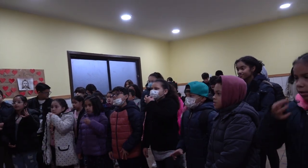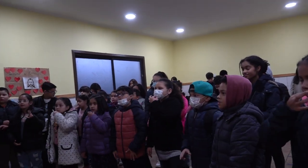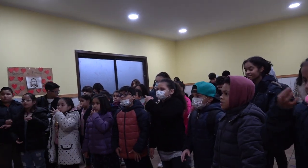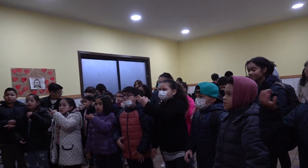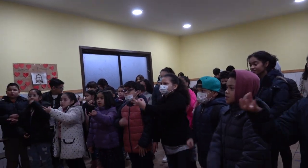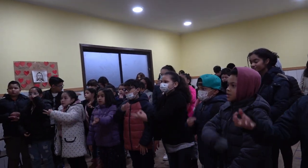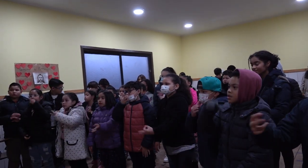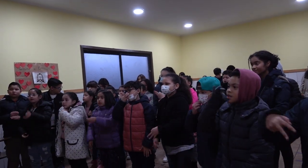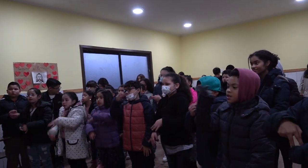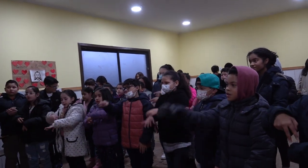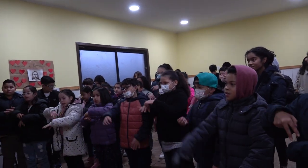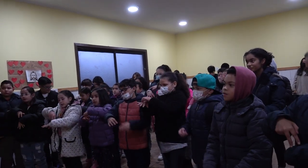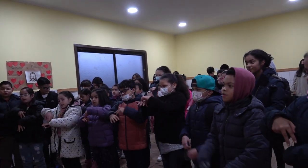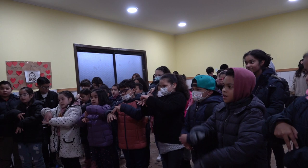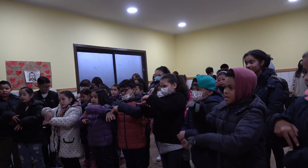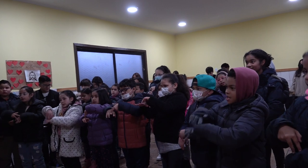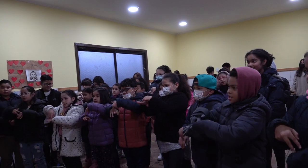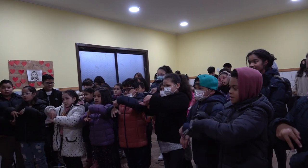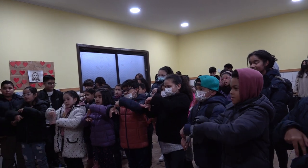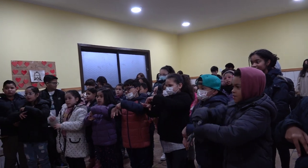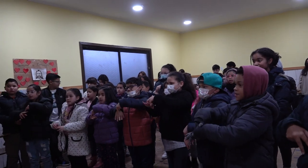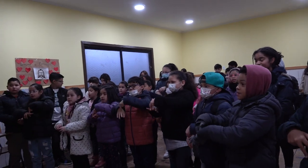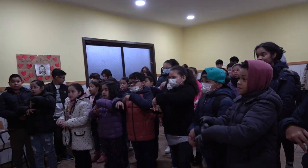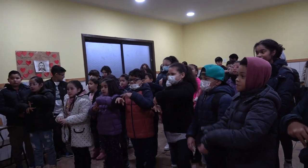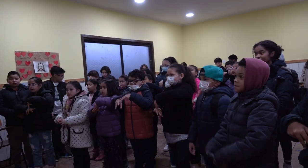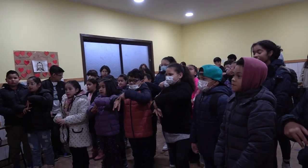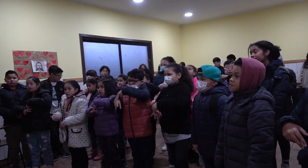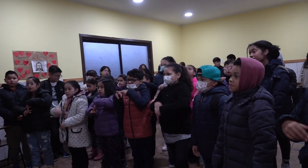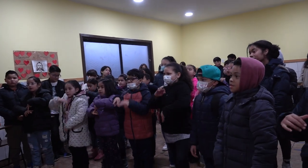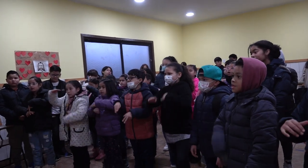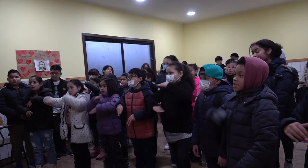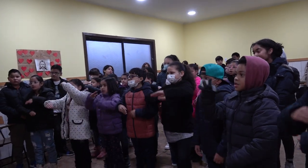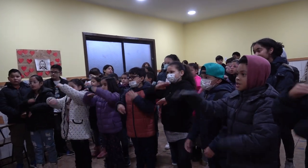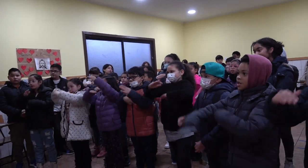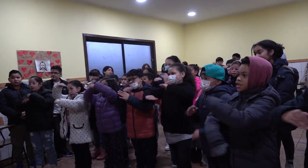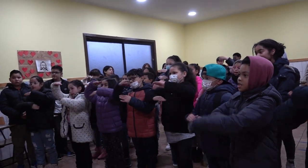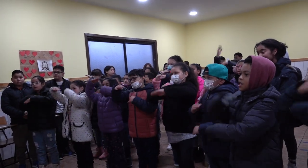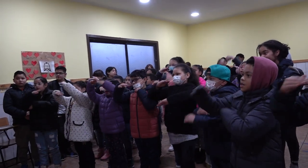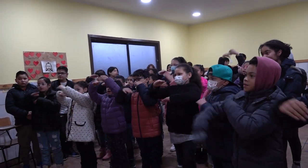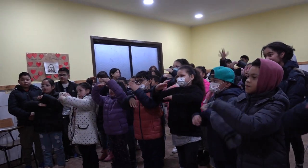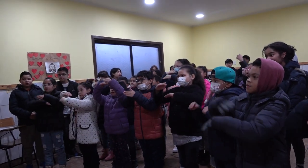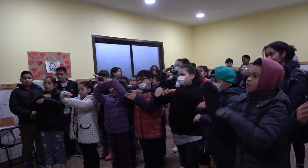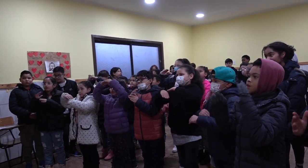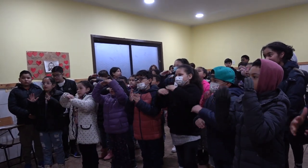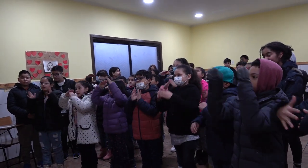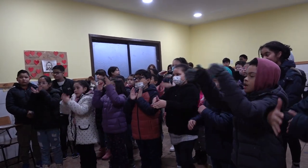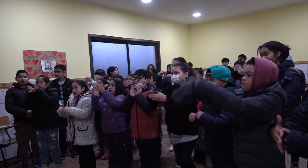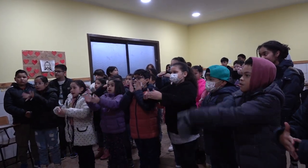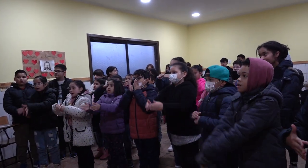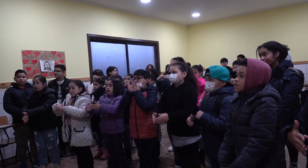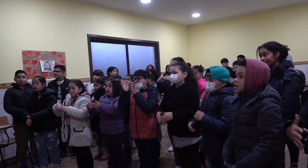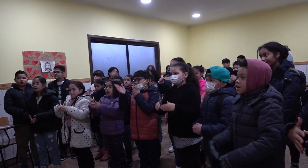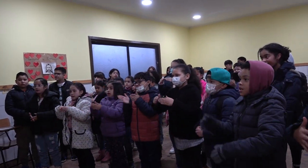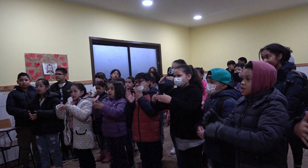Dios dijo a Noé que construyera una